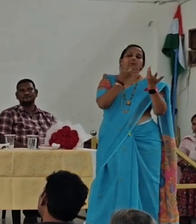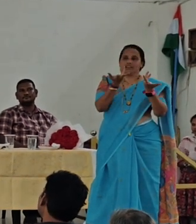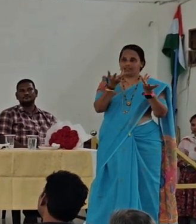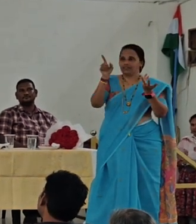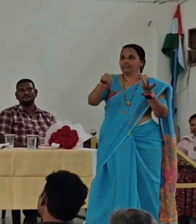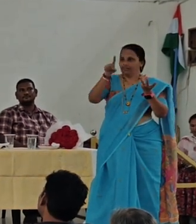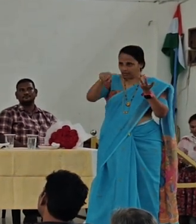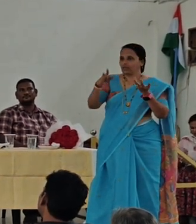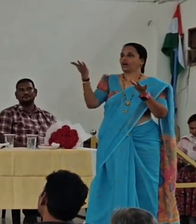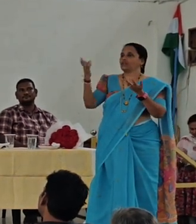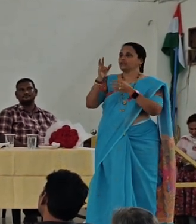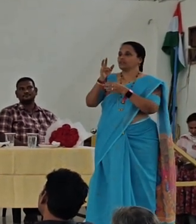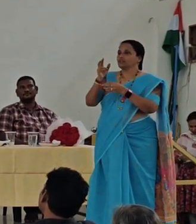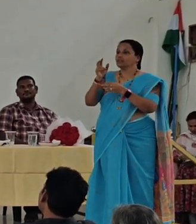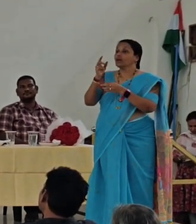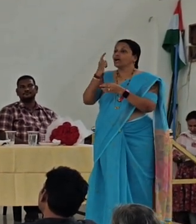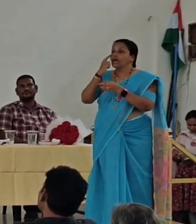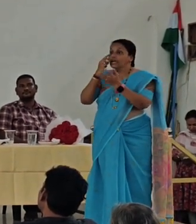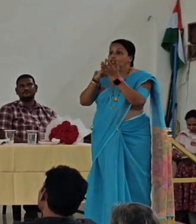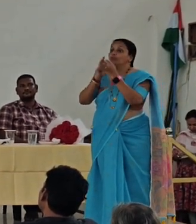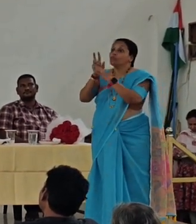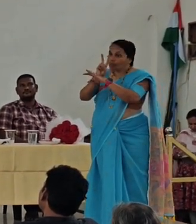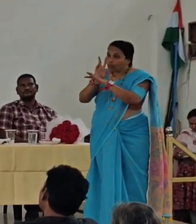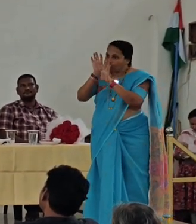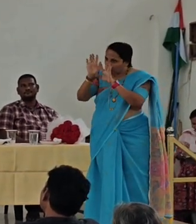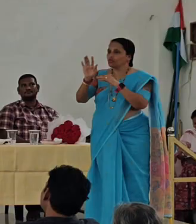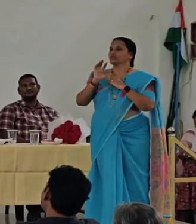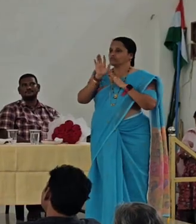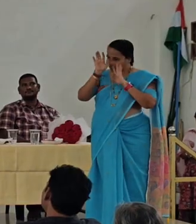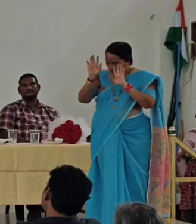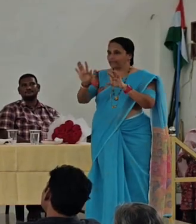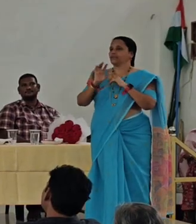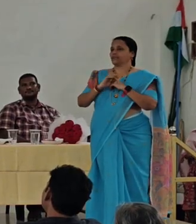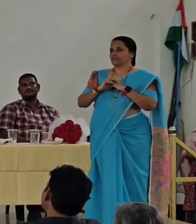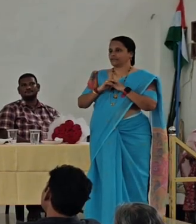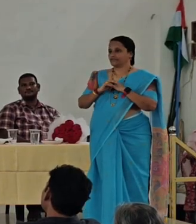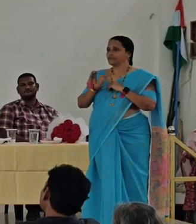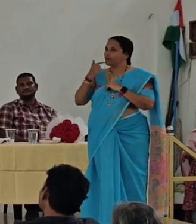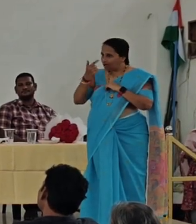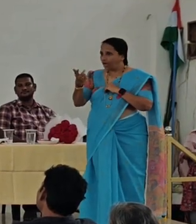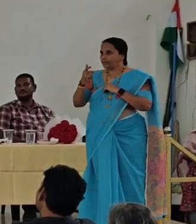లాంగ్వేజ్లో మీరు ఆ పక్క అవతల వ్యక్తికి మీ యొక్క